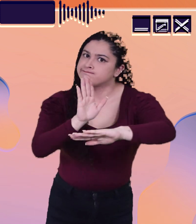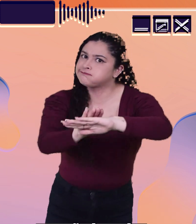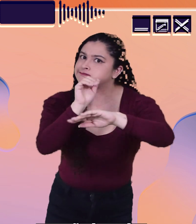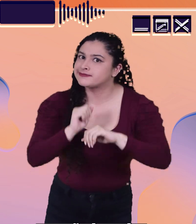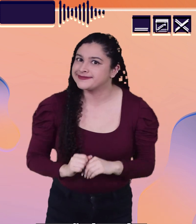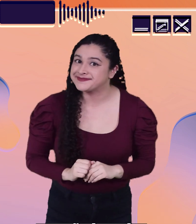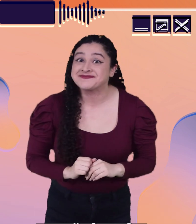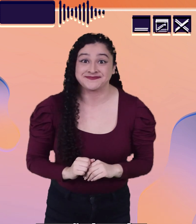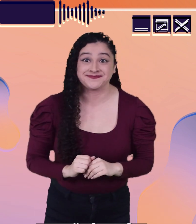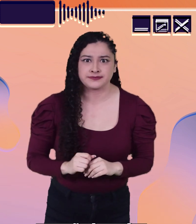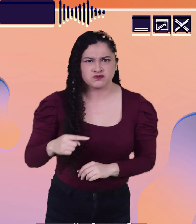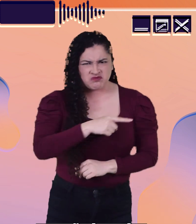o señales de alerta sobre